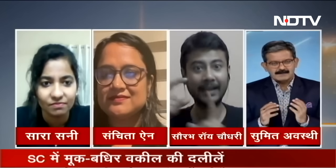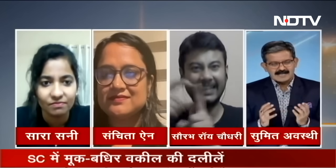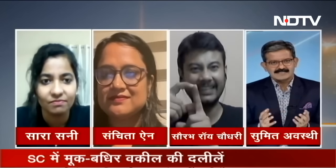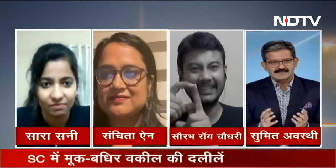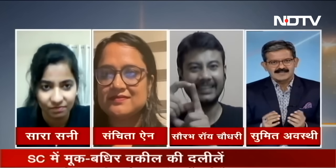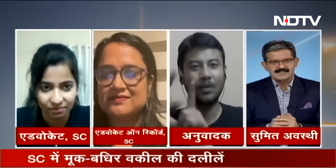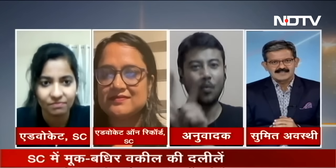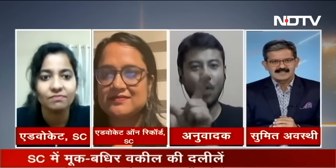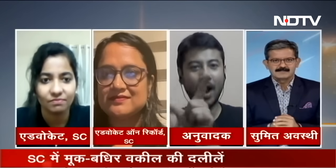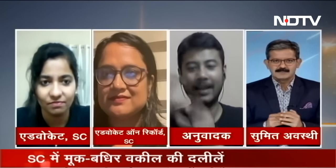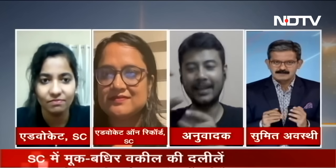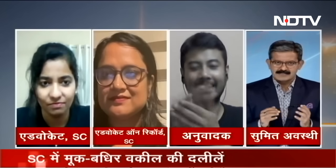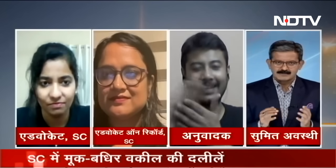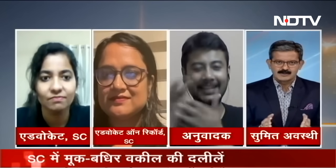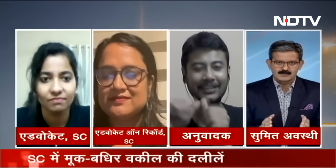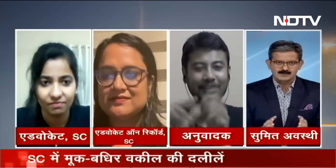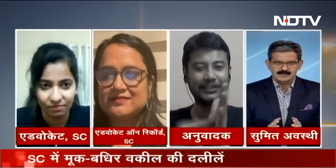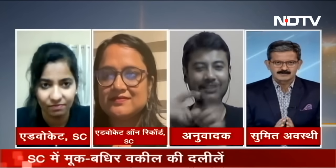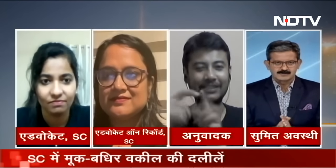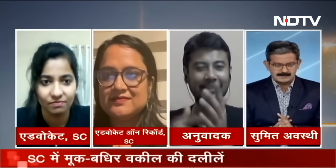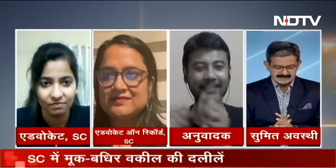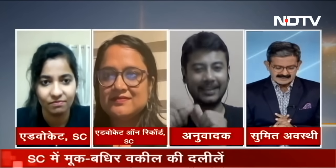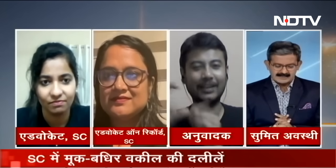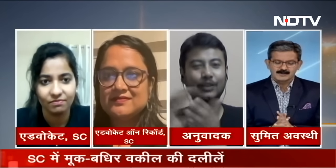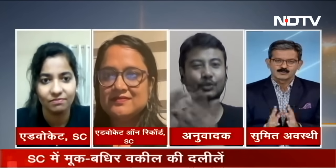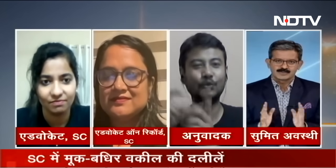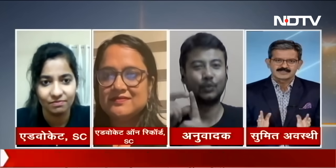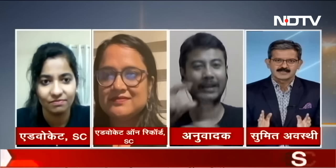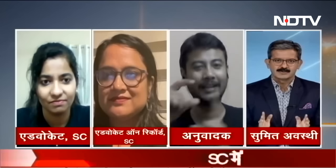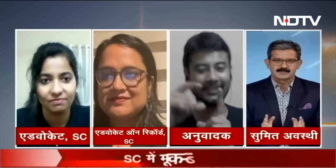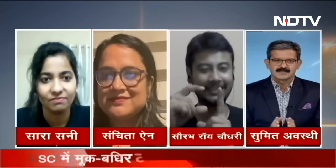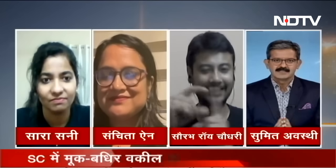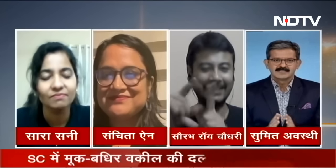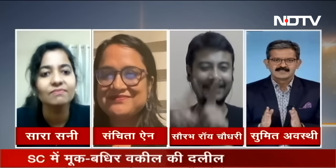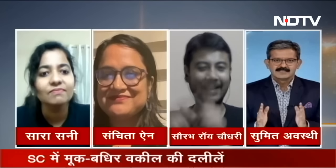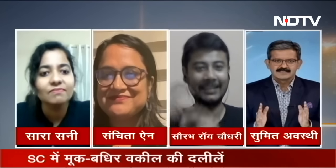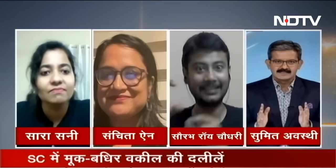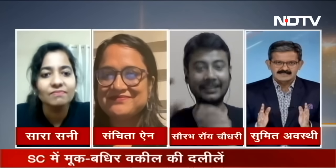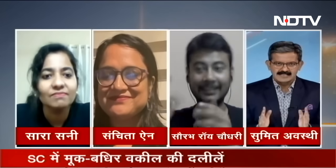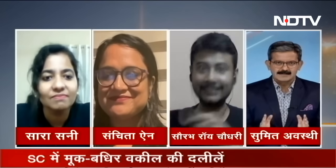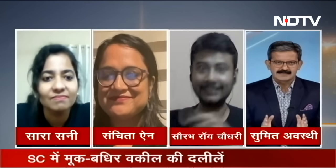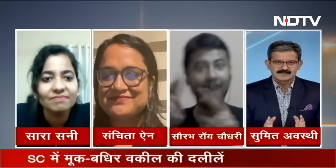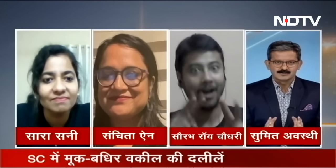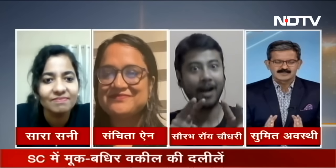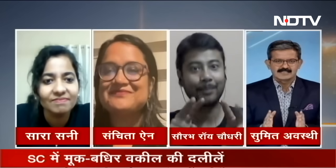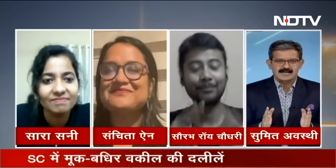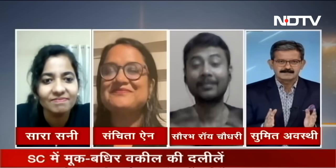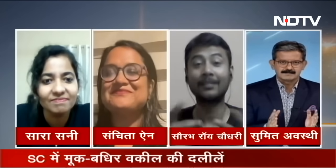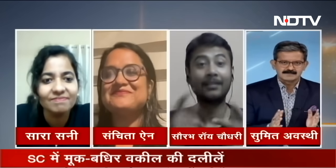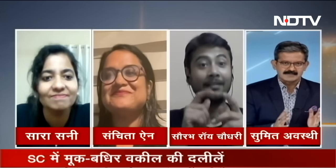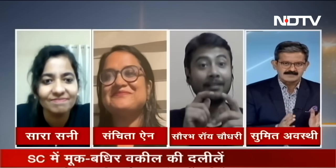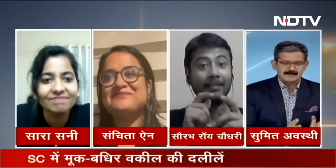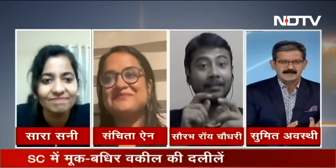मेरा पहला सवाल, अगर मैं स्पीड से बोल रहा हूं सौरभ तो मुझे बताइएगा, मैं कोशिश कर रहा हूं कि मैं धीरे बात करूं ताकि